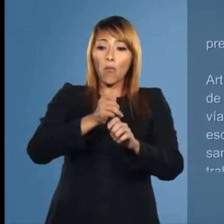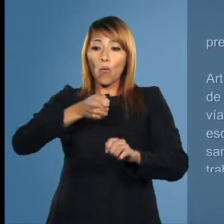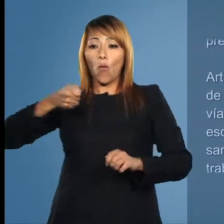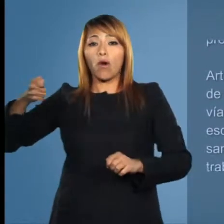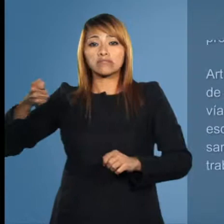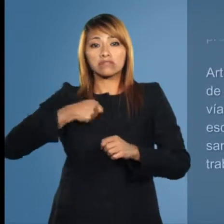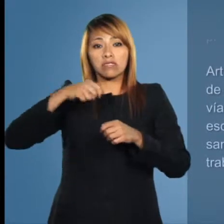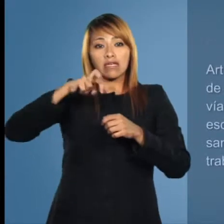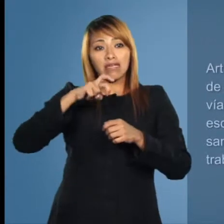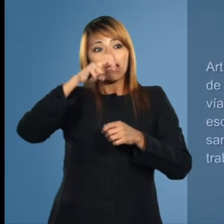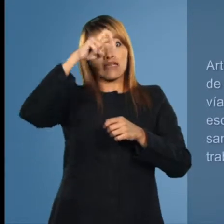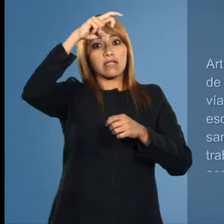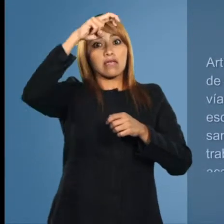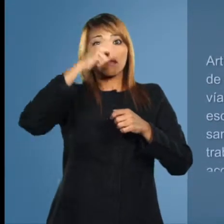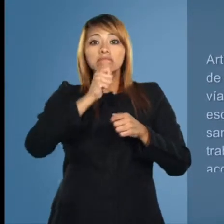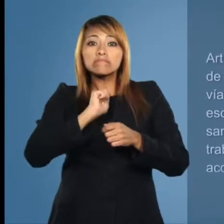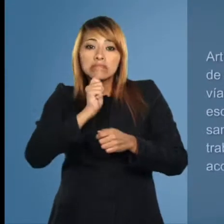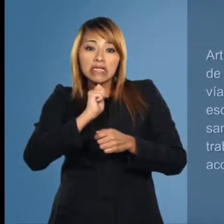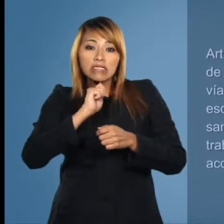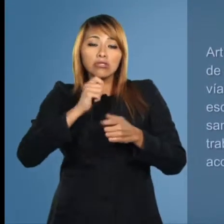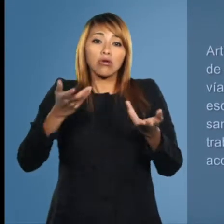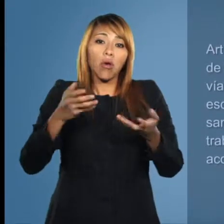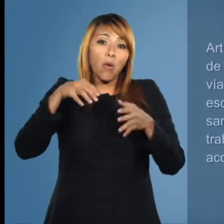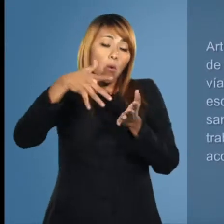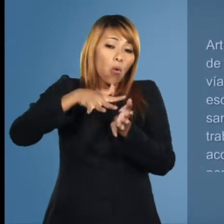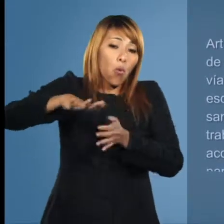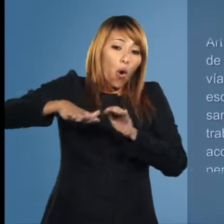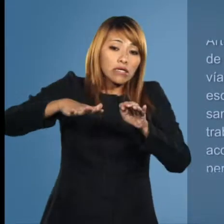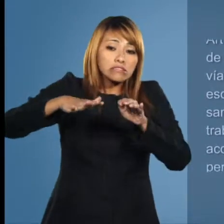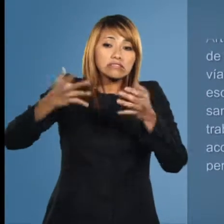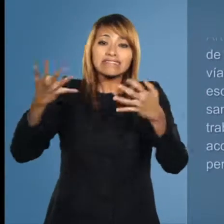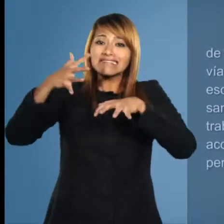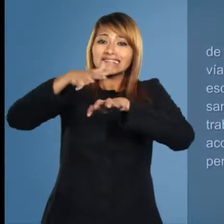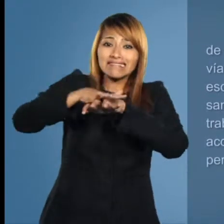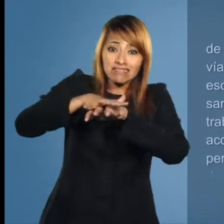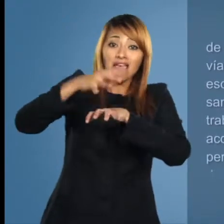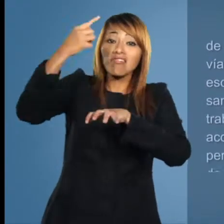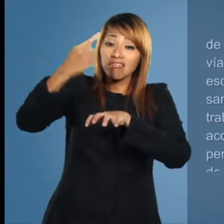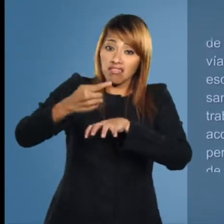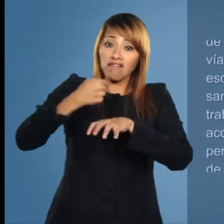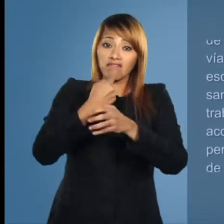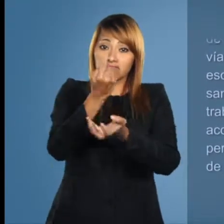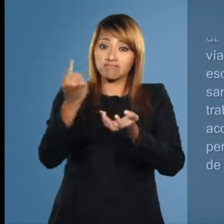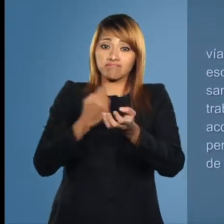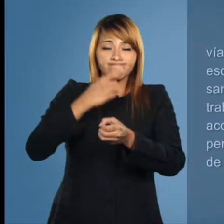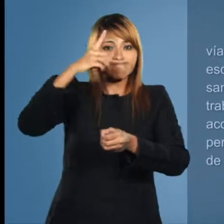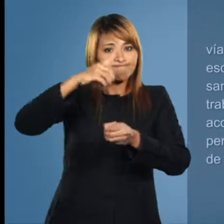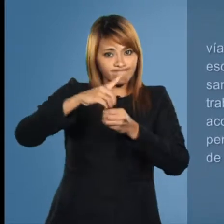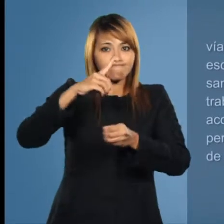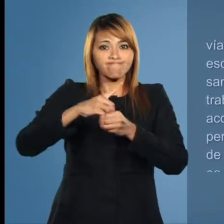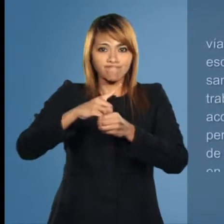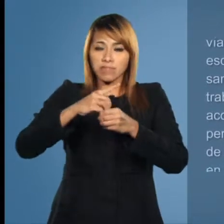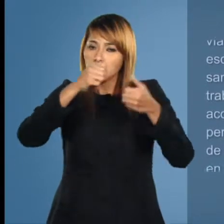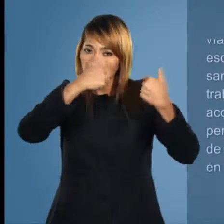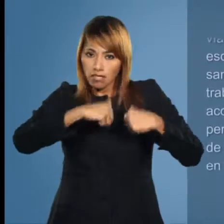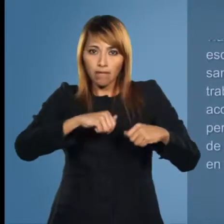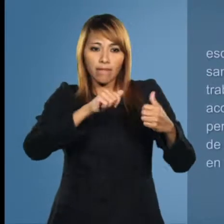escaleras, servicios sanitarios y puestos de trabajo, deben estar acondicionados para personas con discapacidad de acuerdo a